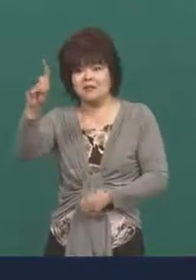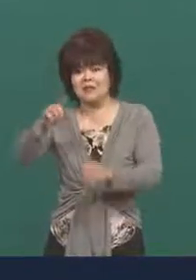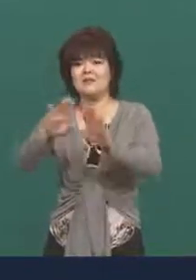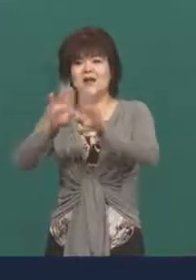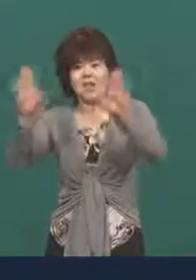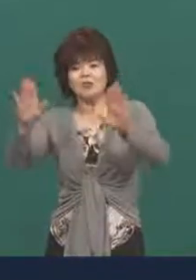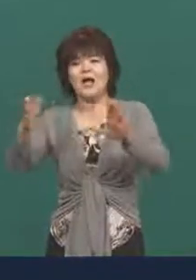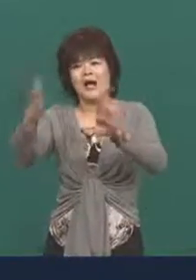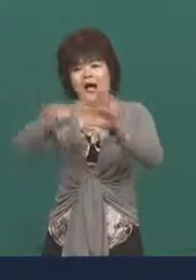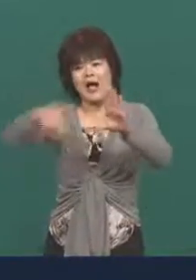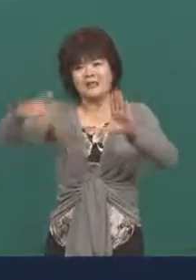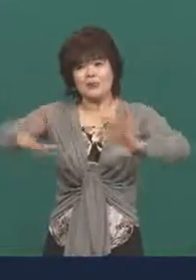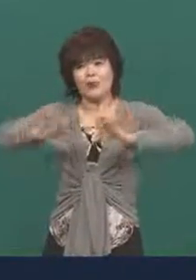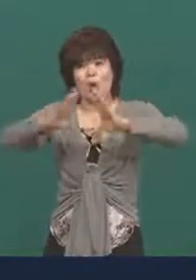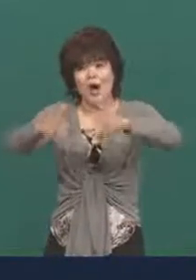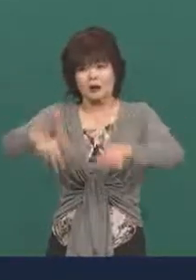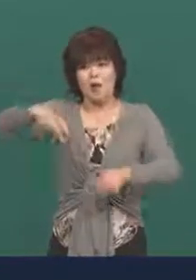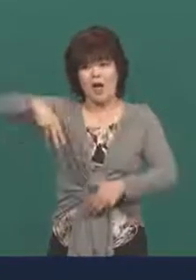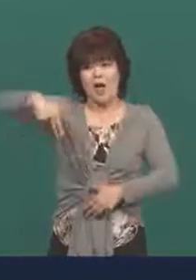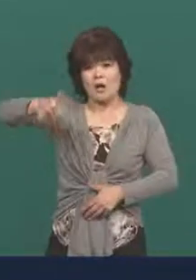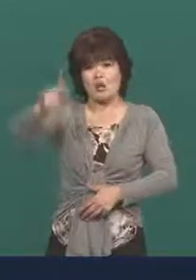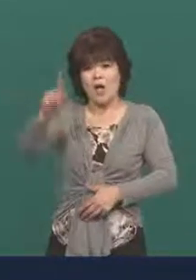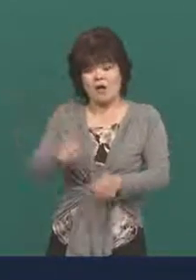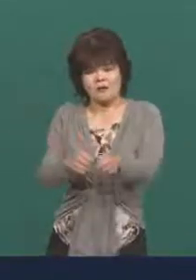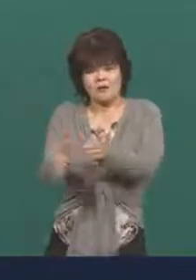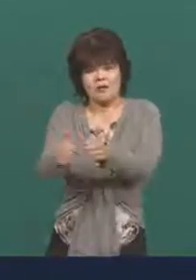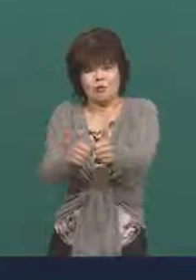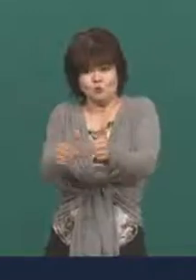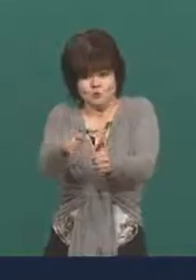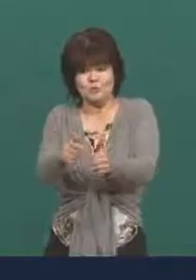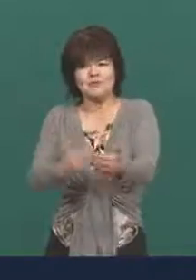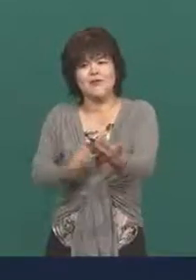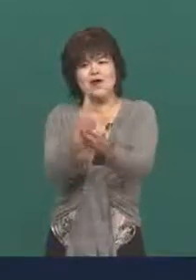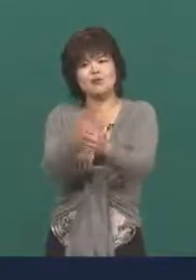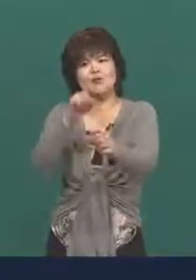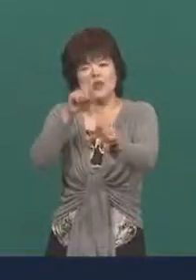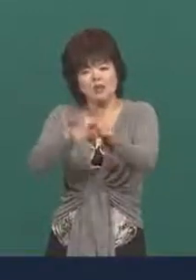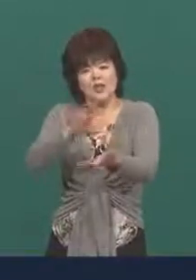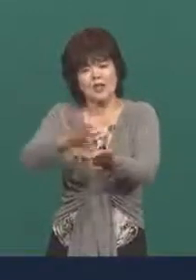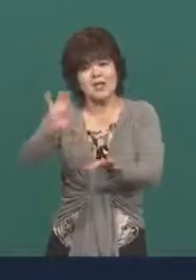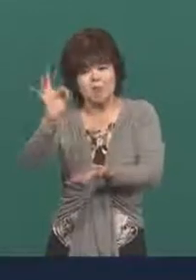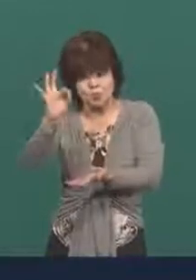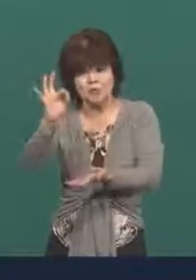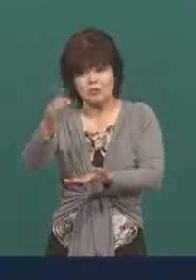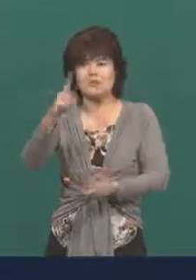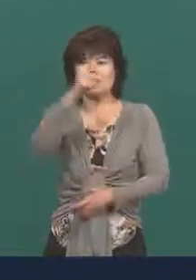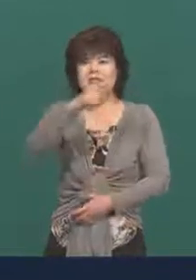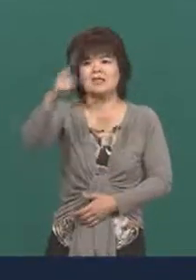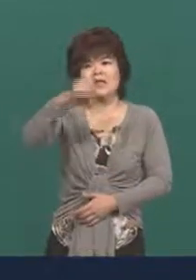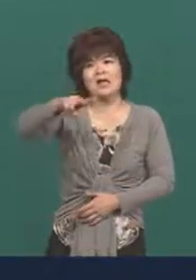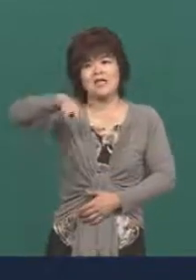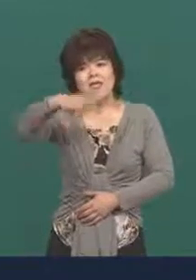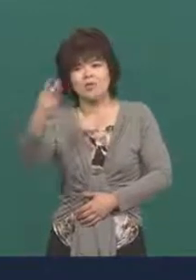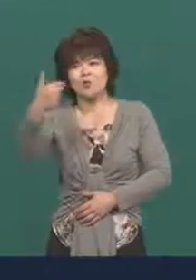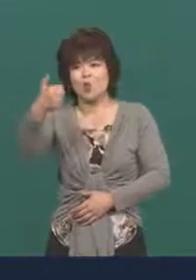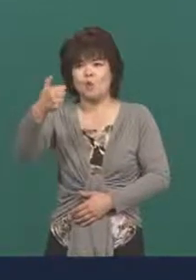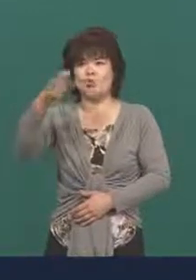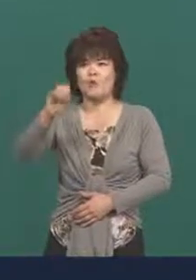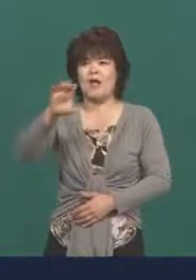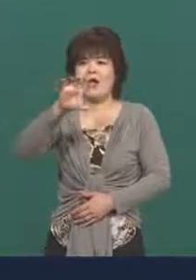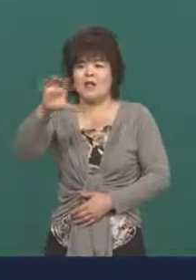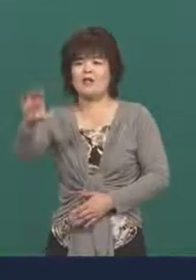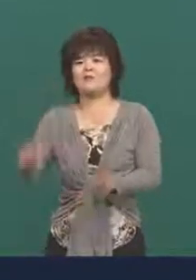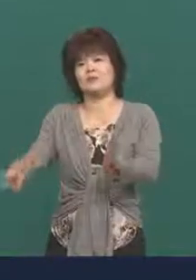2021年に開かれる関西ワールドマスターズゲームズに参加するための費用に1250